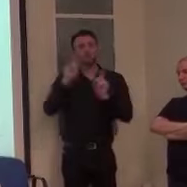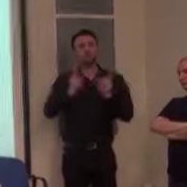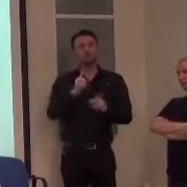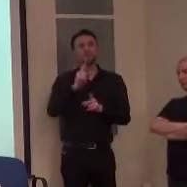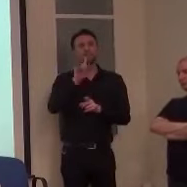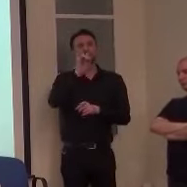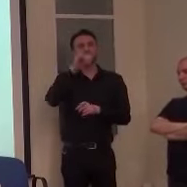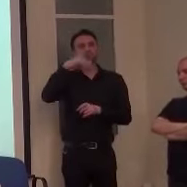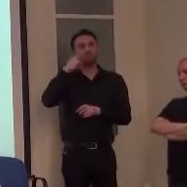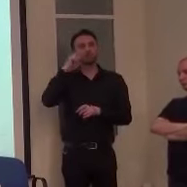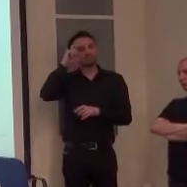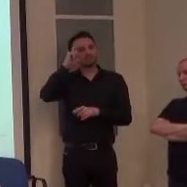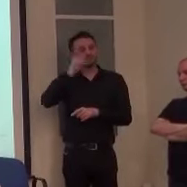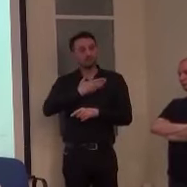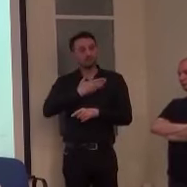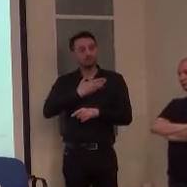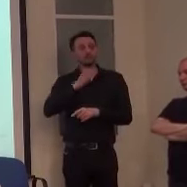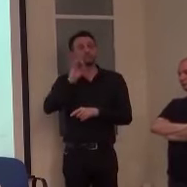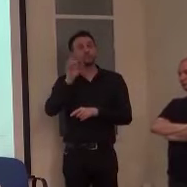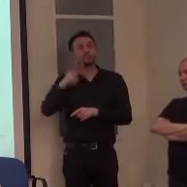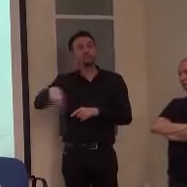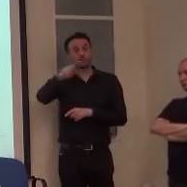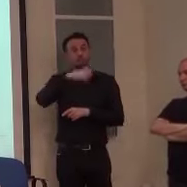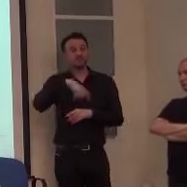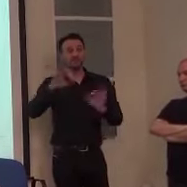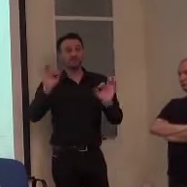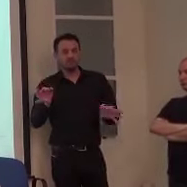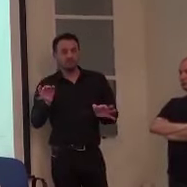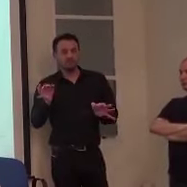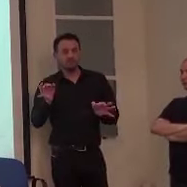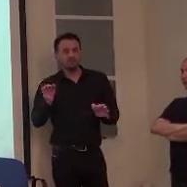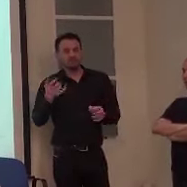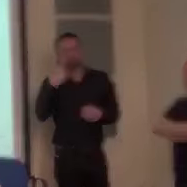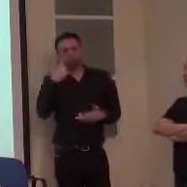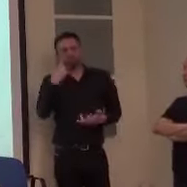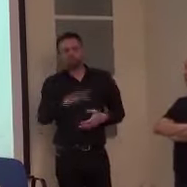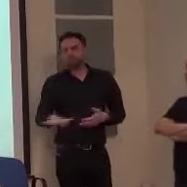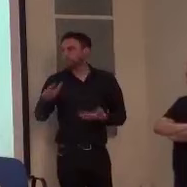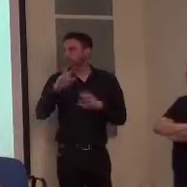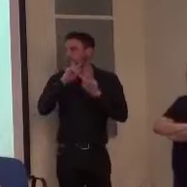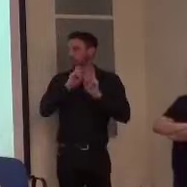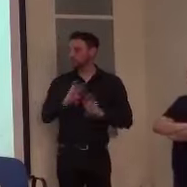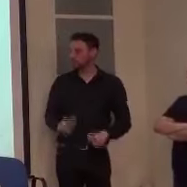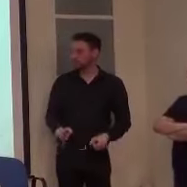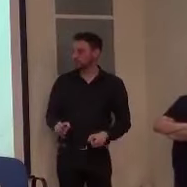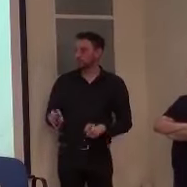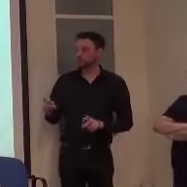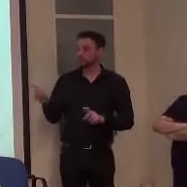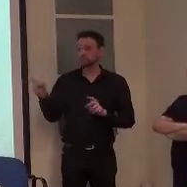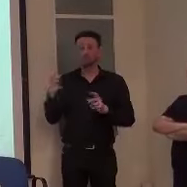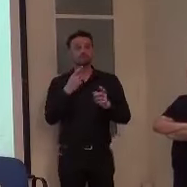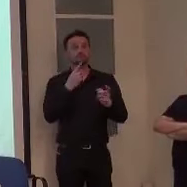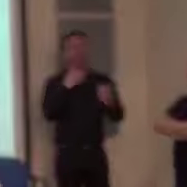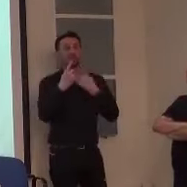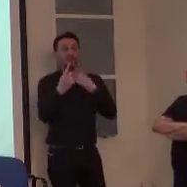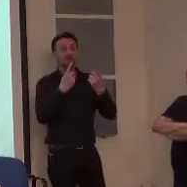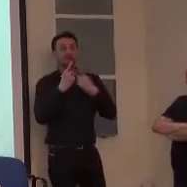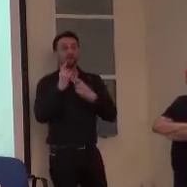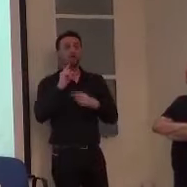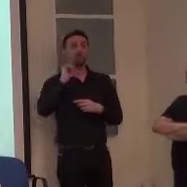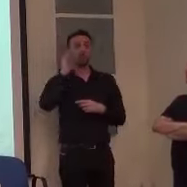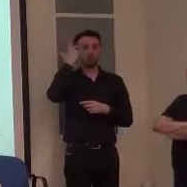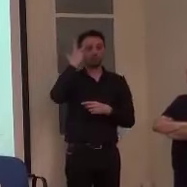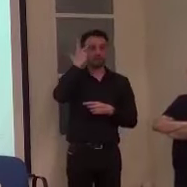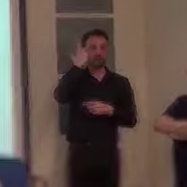solo para que ustedes tengan una idea de la dimensión de el estudio nos entrevistamos a 18 supervisores